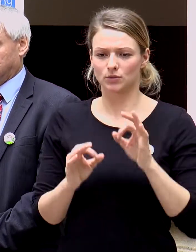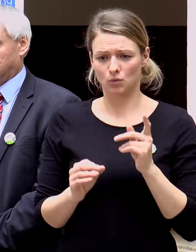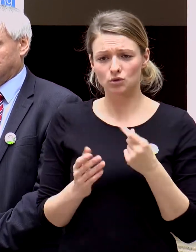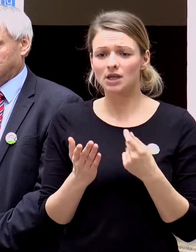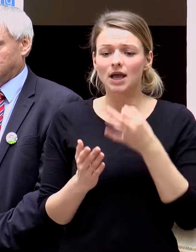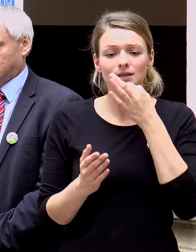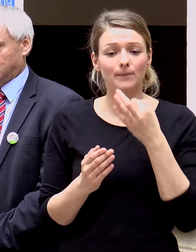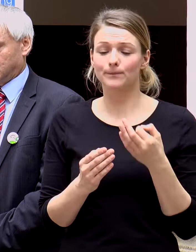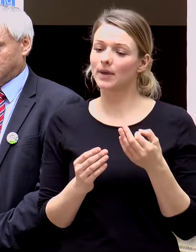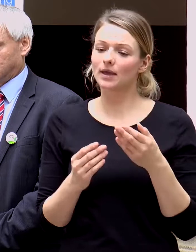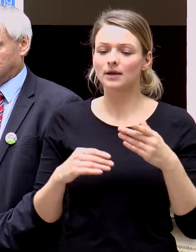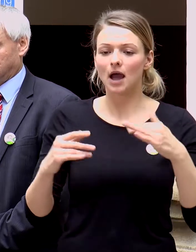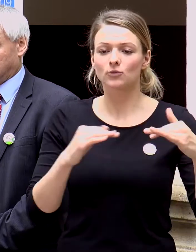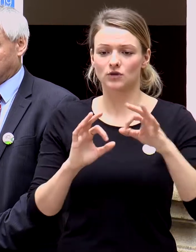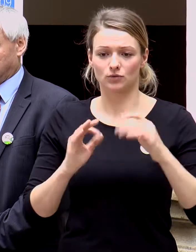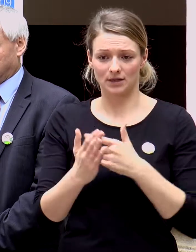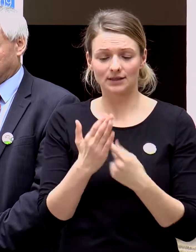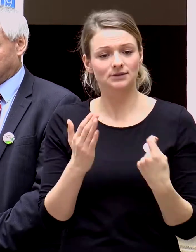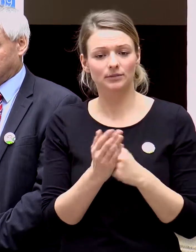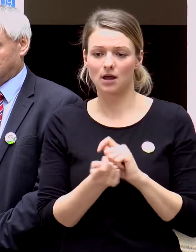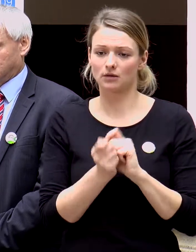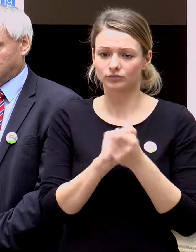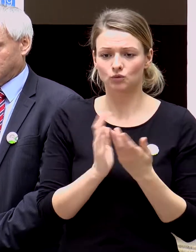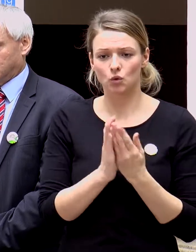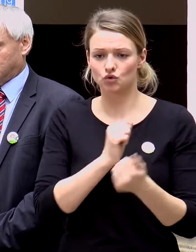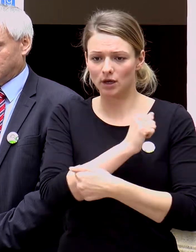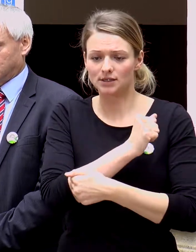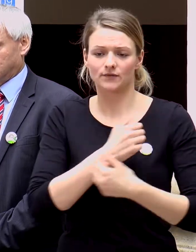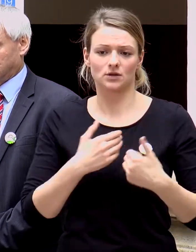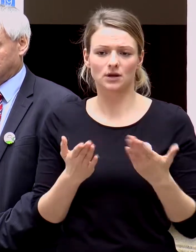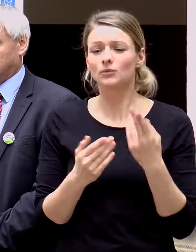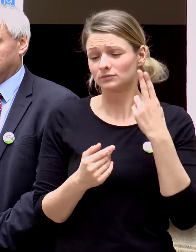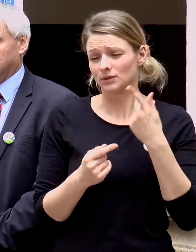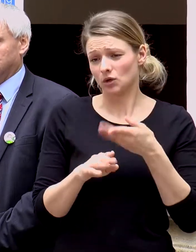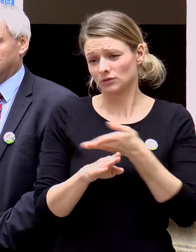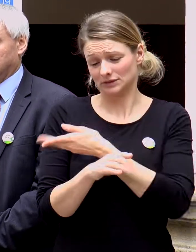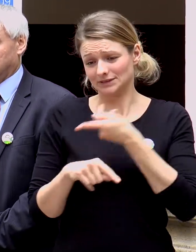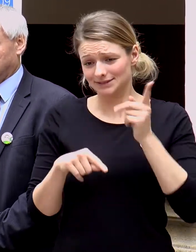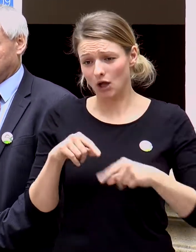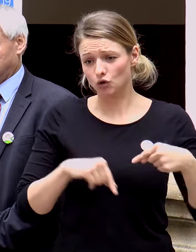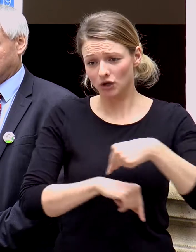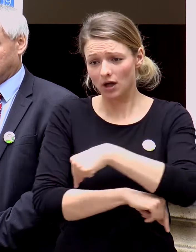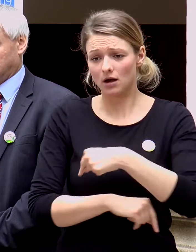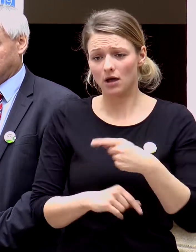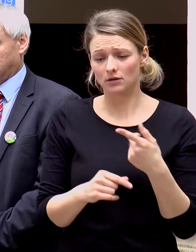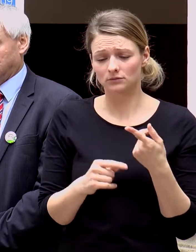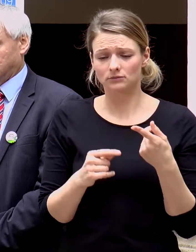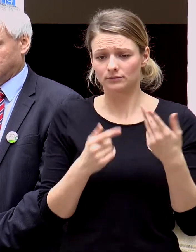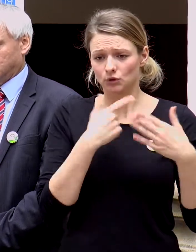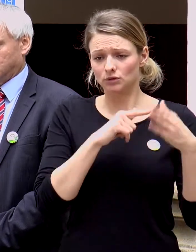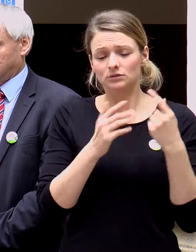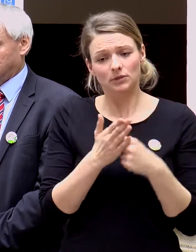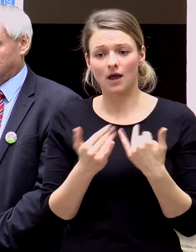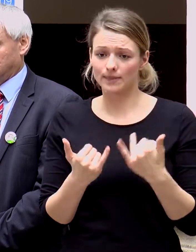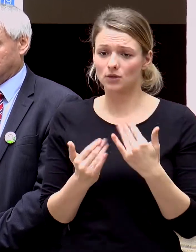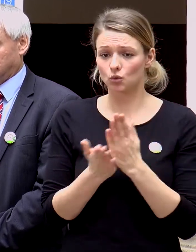často nejen lhostejností, ale také agresivitou. Jak se ukázalo v oblasti šikany, která je běžná u nás, ale teď se